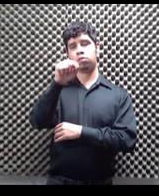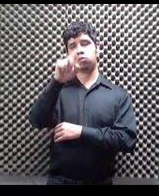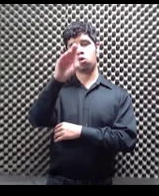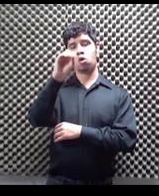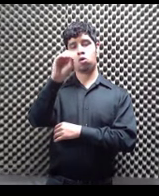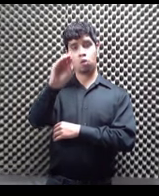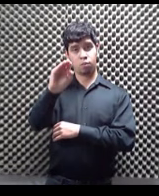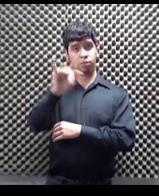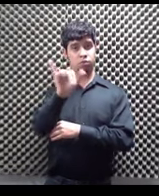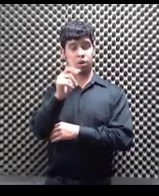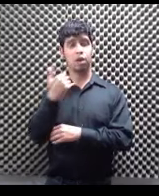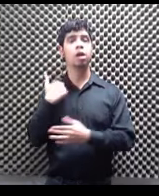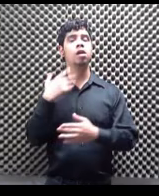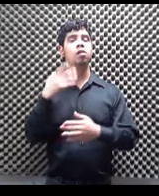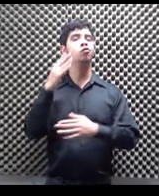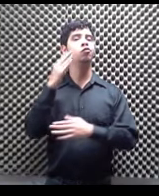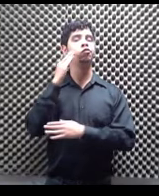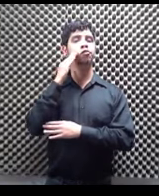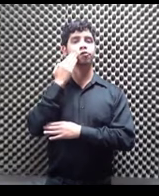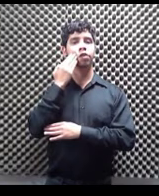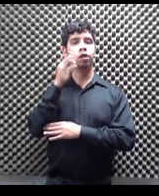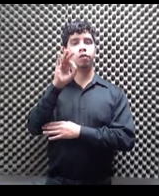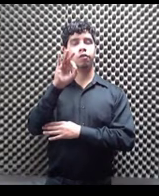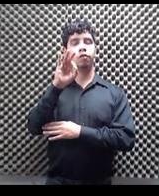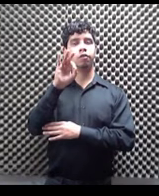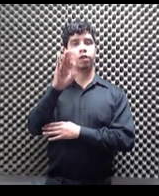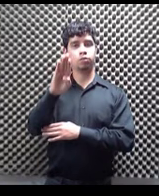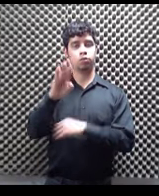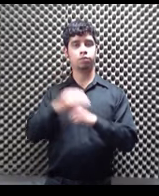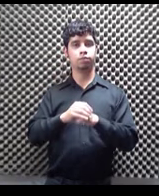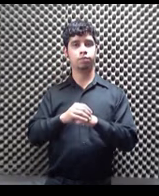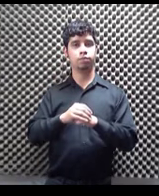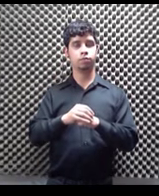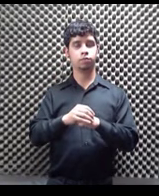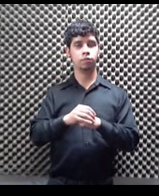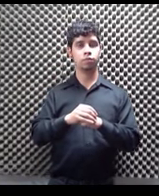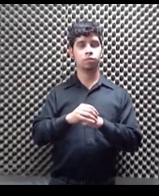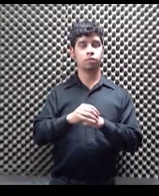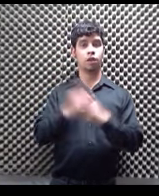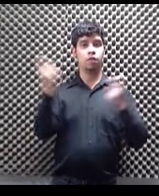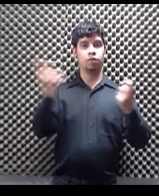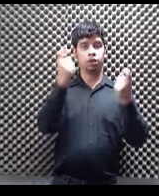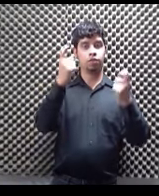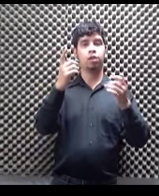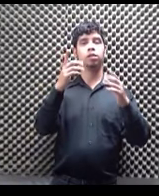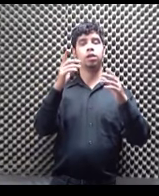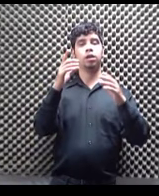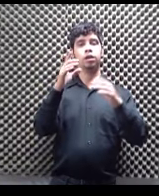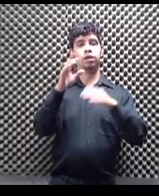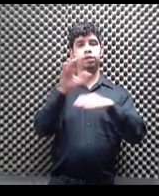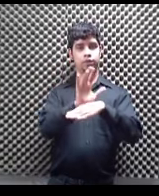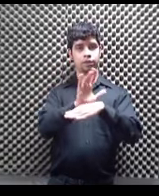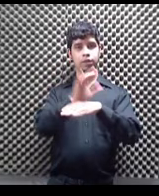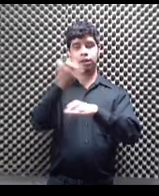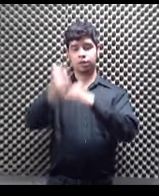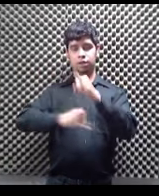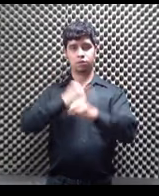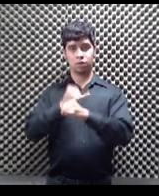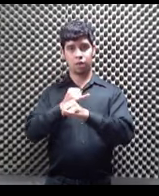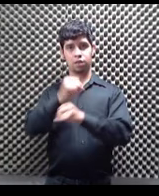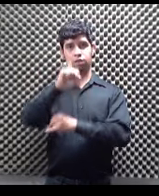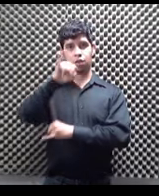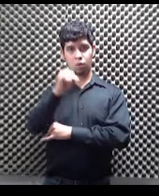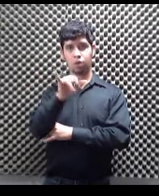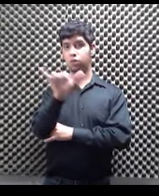Festivalcinesanjuan.com. Y en Facebook es, la página de Facebook es Festival de Cine Internacional de San Juan. Y ya. Exacto. Y también